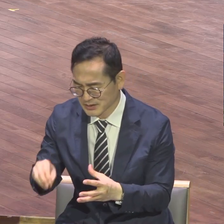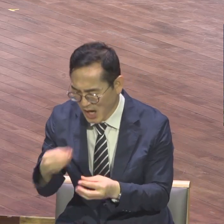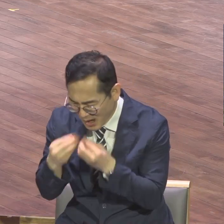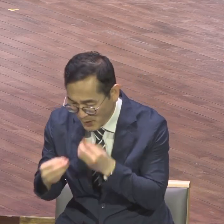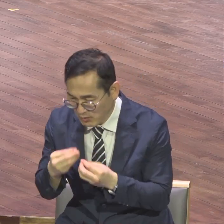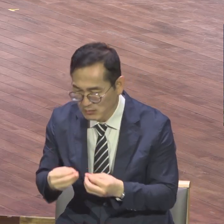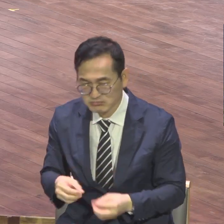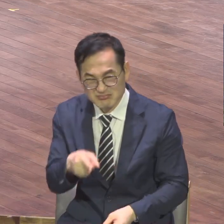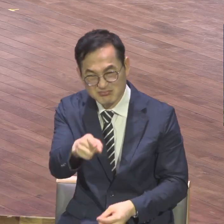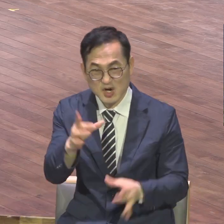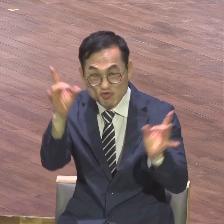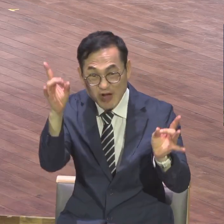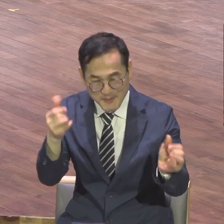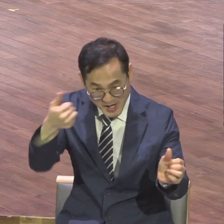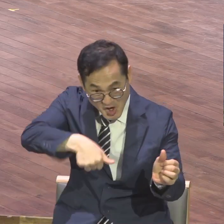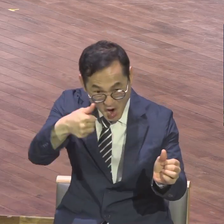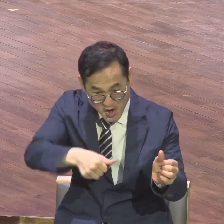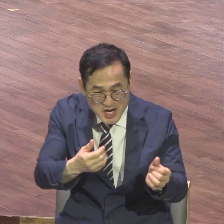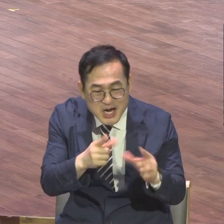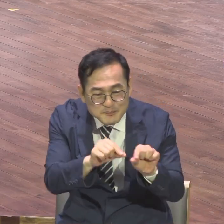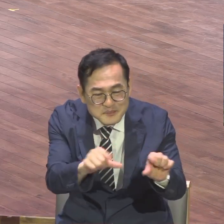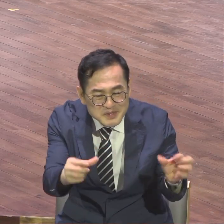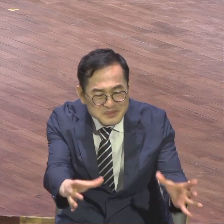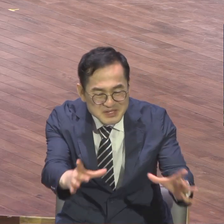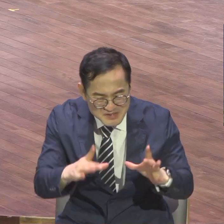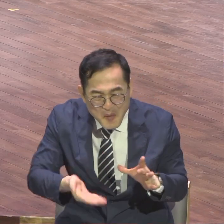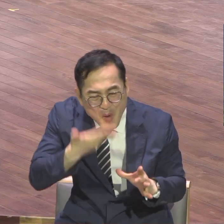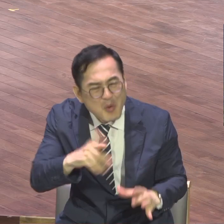이 우상 앞에 절한 그것을 가지고 어떻게 먹냐